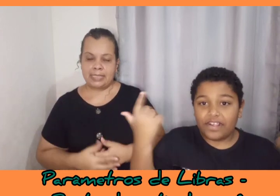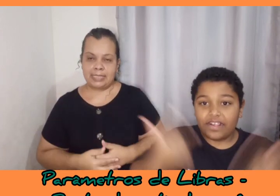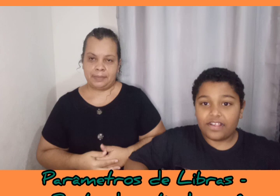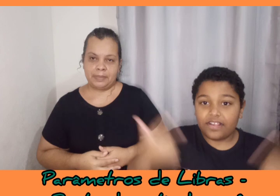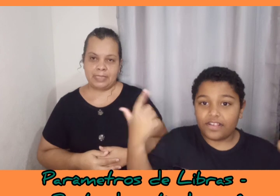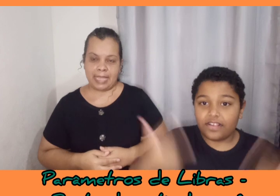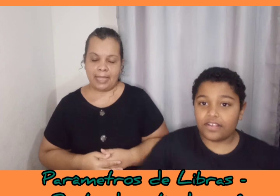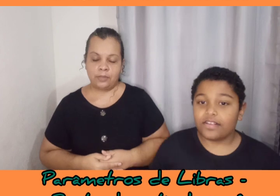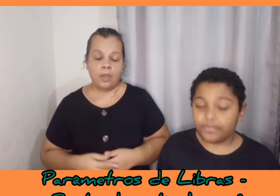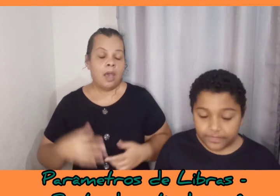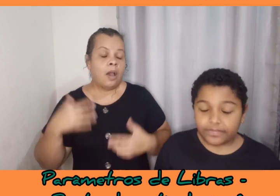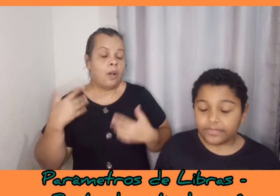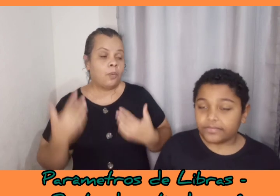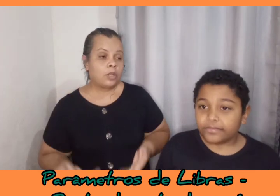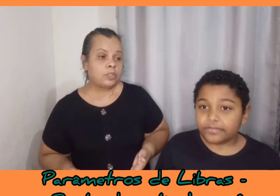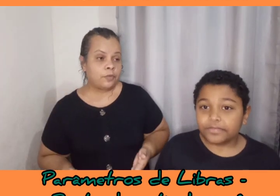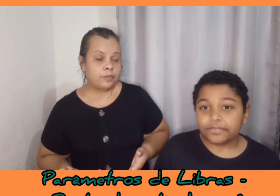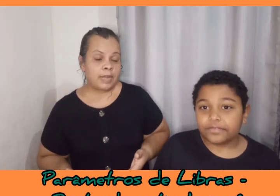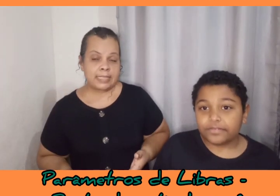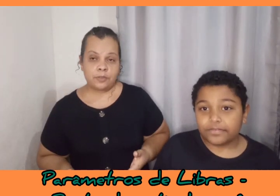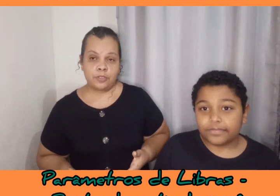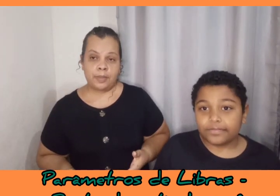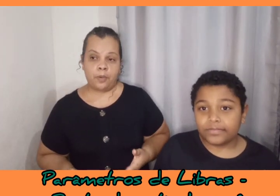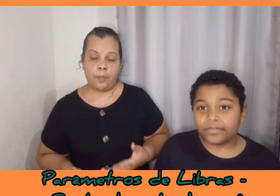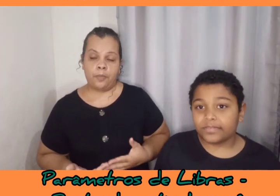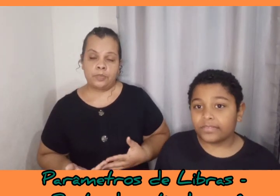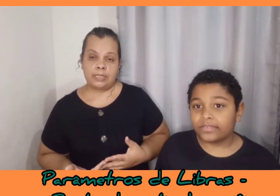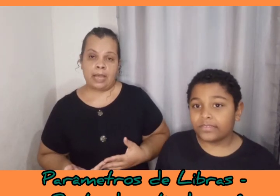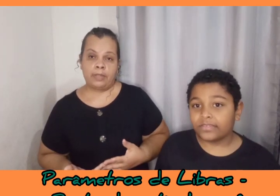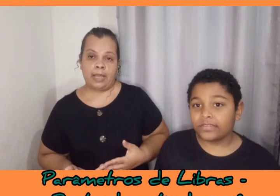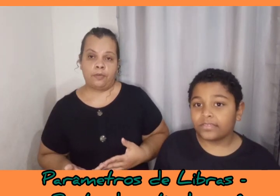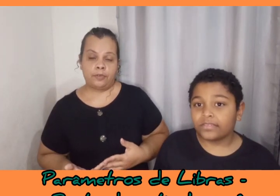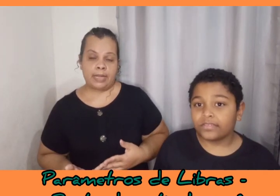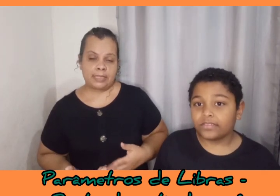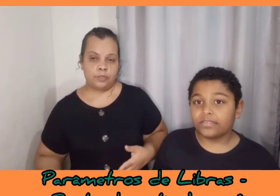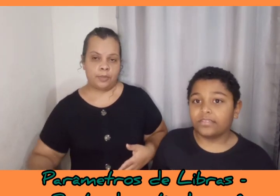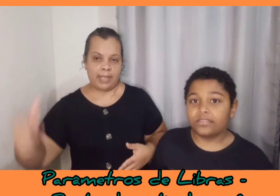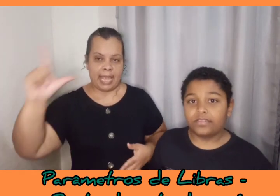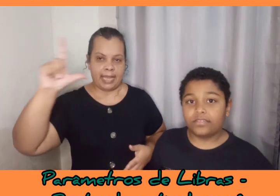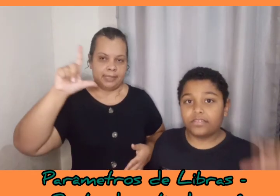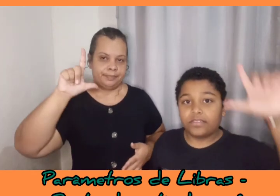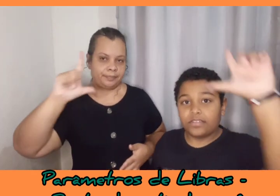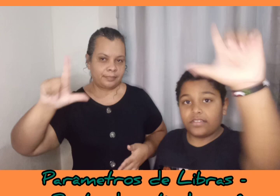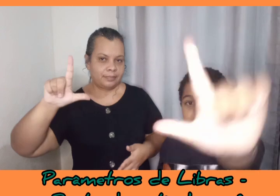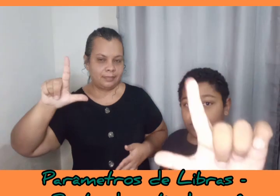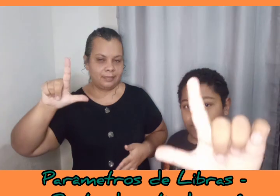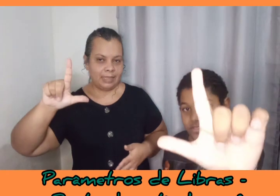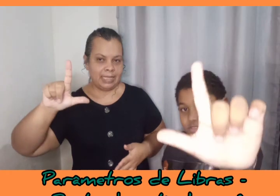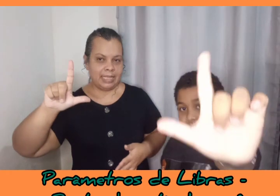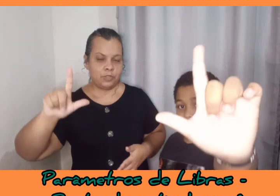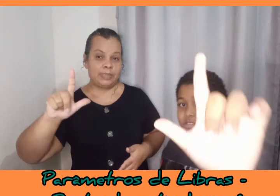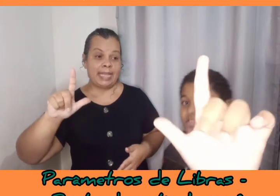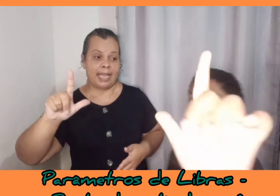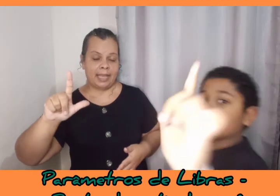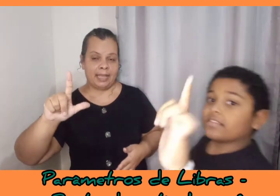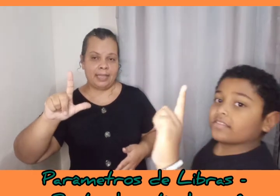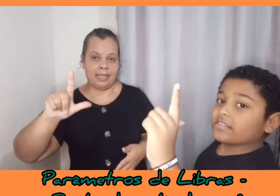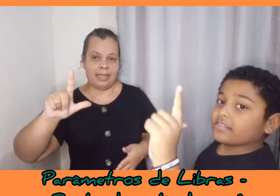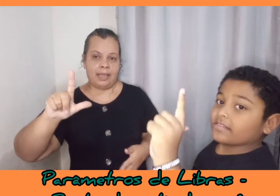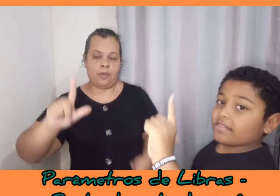assim, certo? Outra configuração de mão, um sinal que é a configuração de mão em L. Isso, ter. O